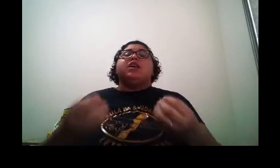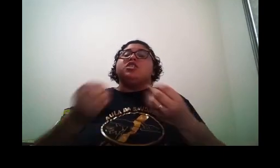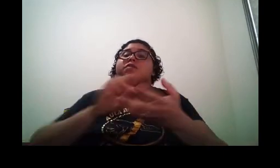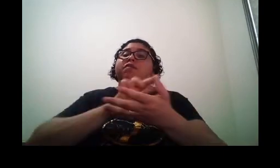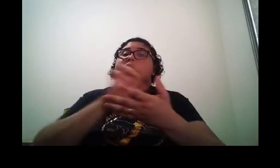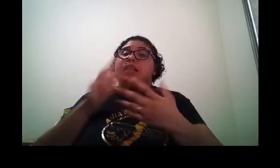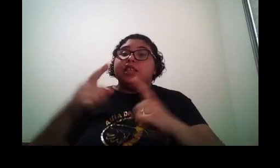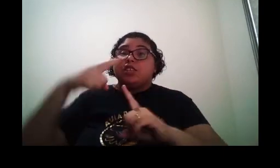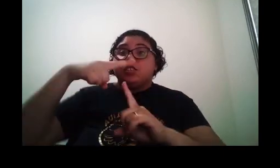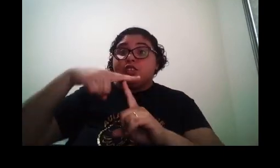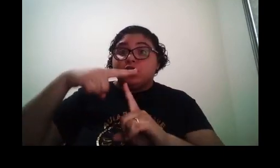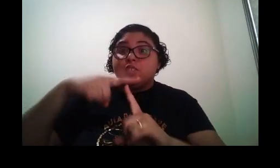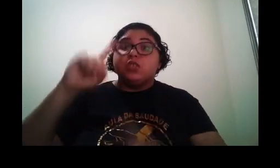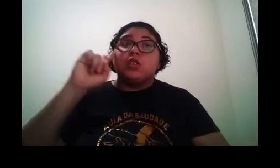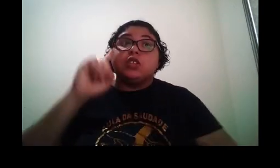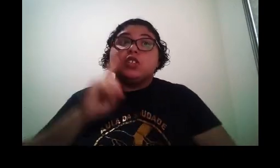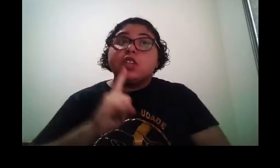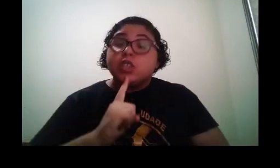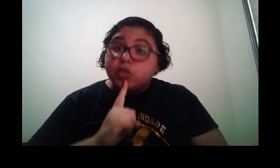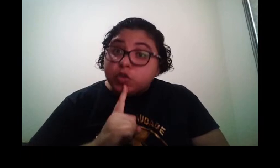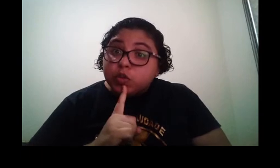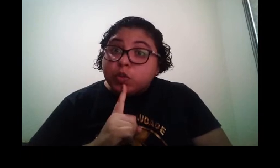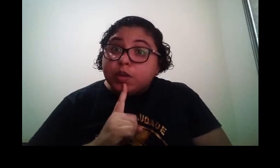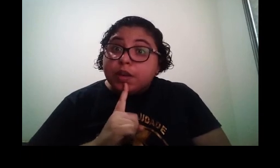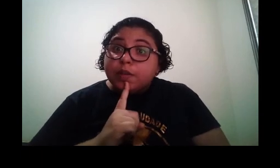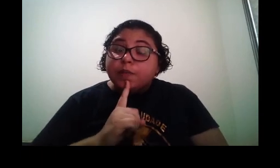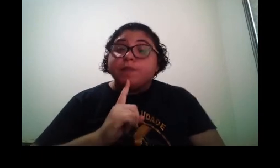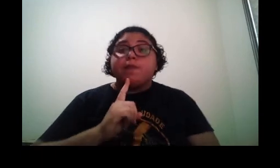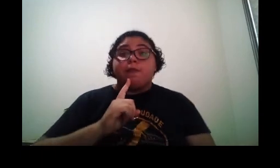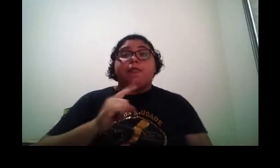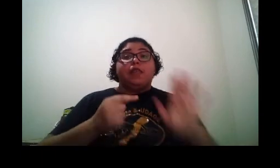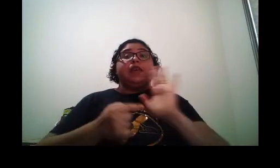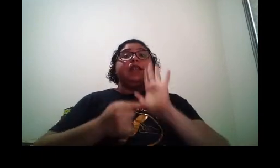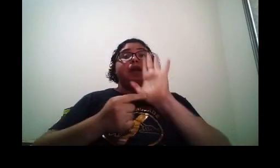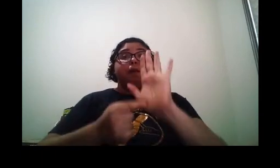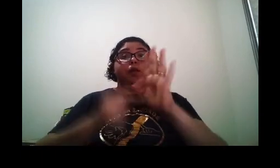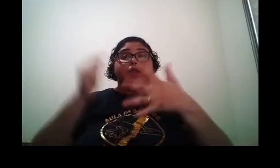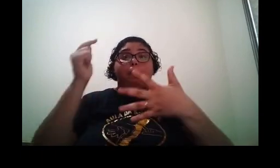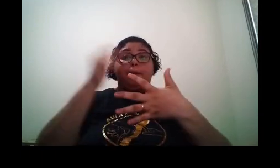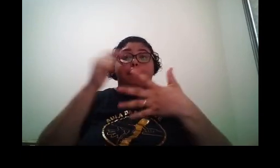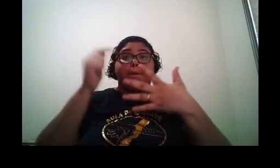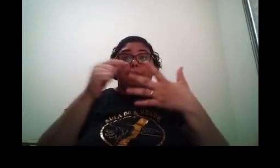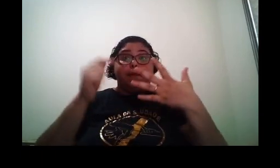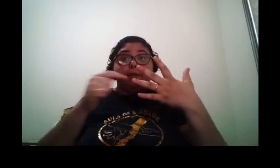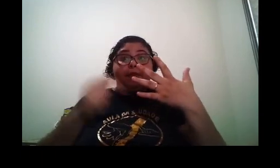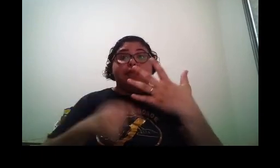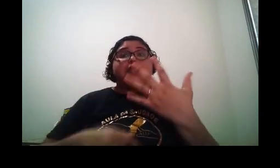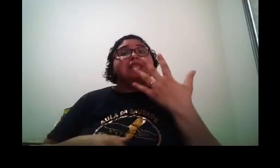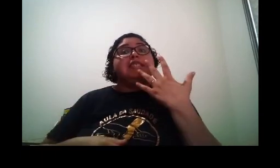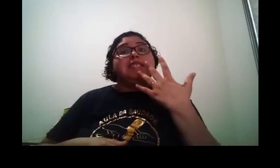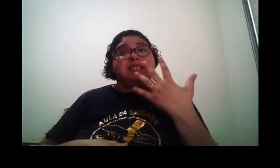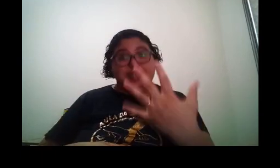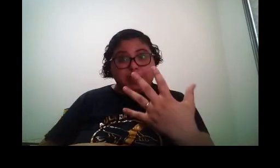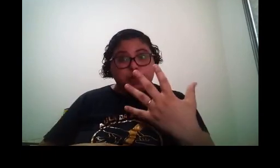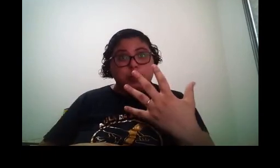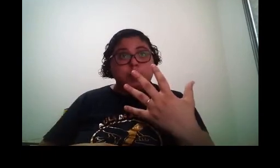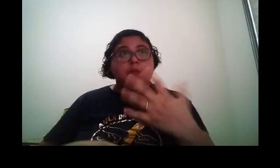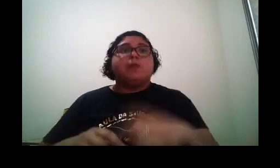tipos, né, dessas identidades surdas que eu vou abordar aqui para vocês? 5. né? Dentre essas,